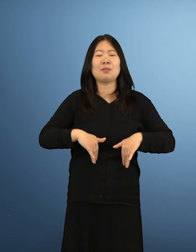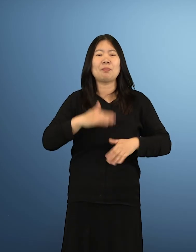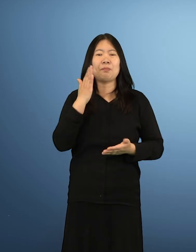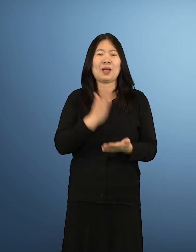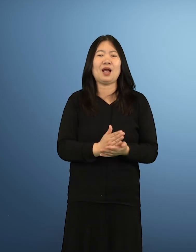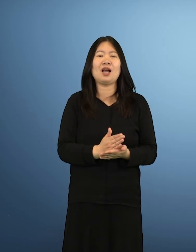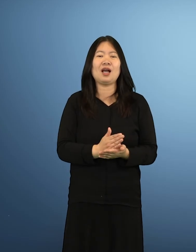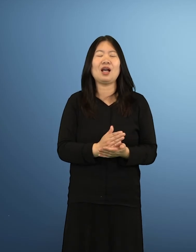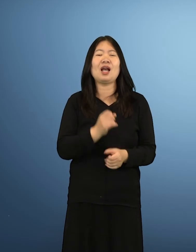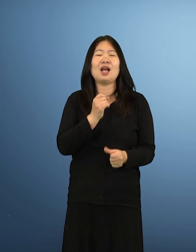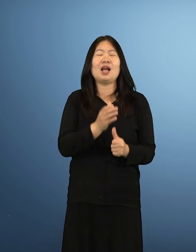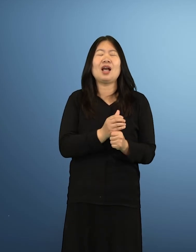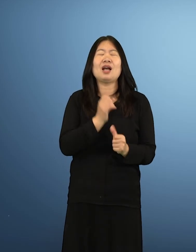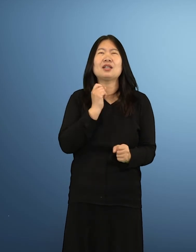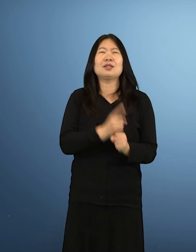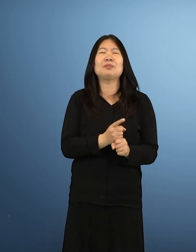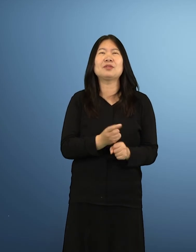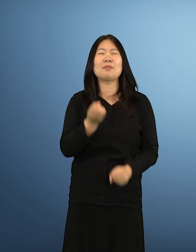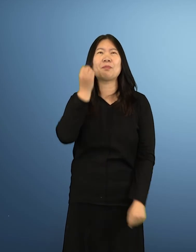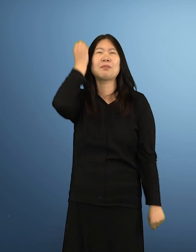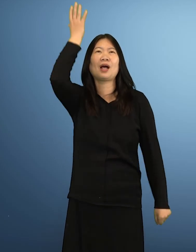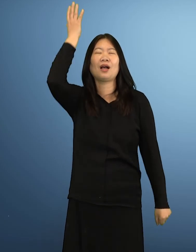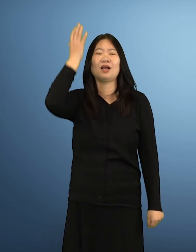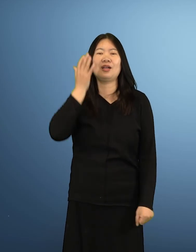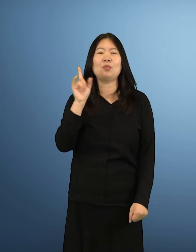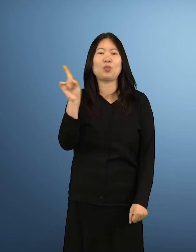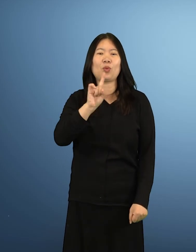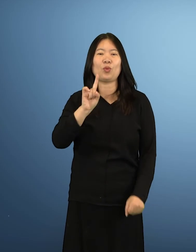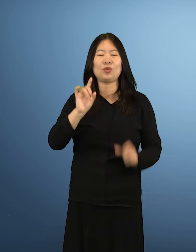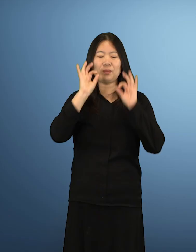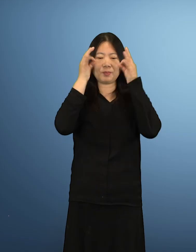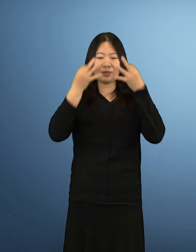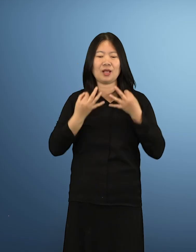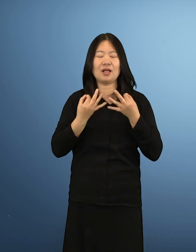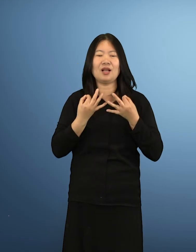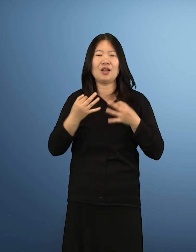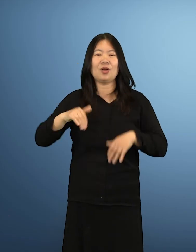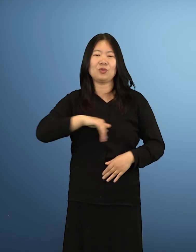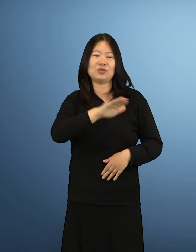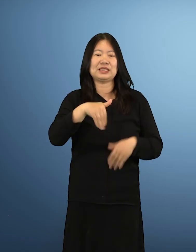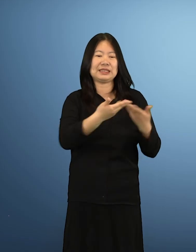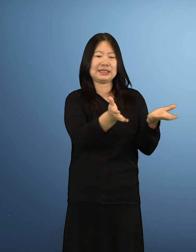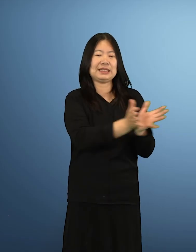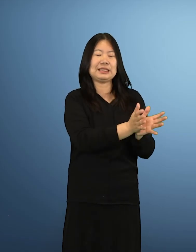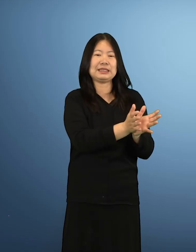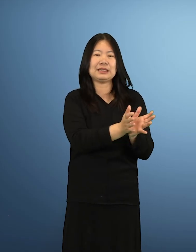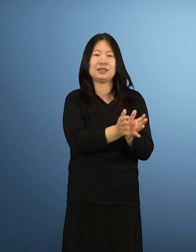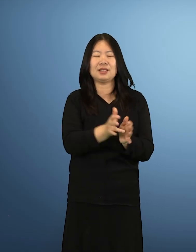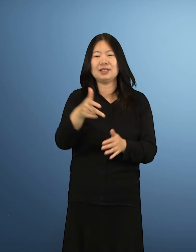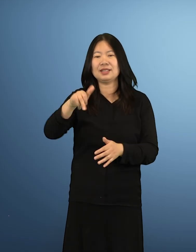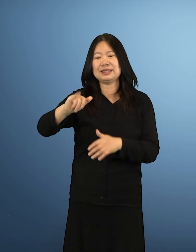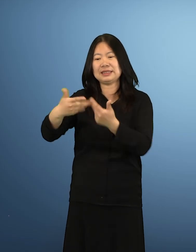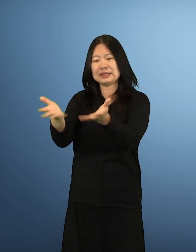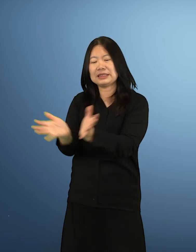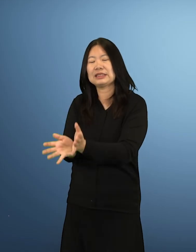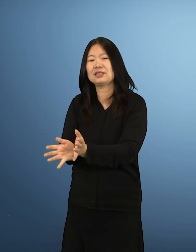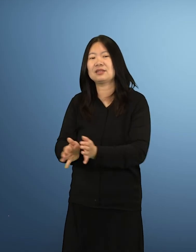이미 놓치고 있는 건 무엇인지 한번 돌아보면서 우리 팀은 팀별로, 진은 진별로,